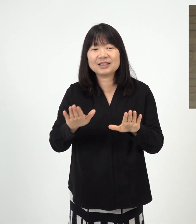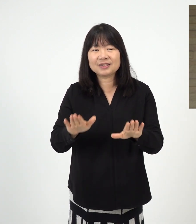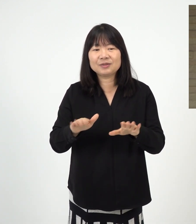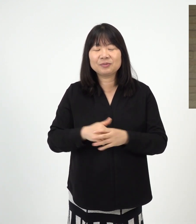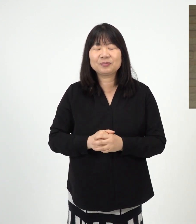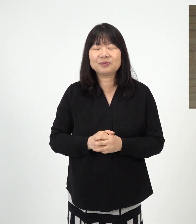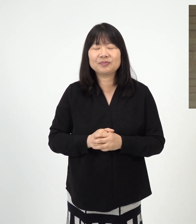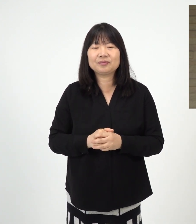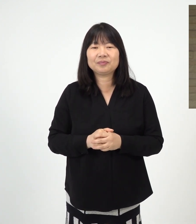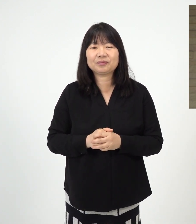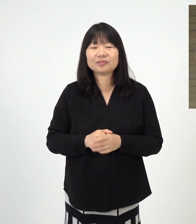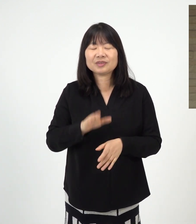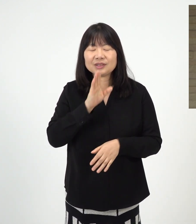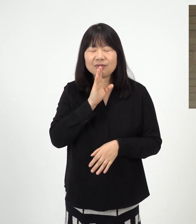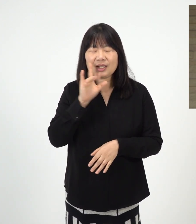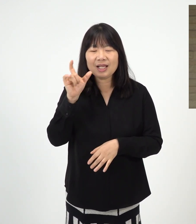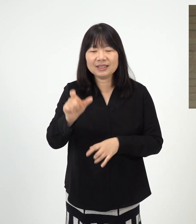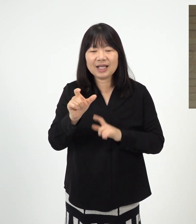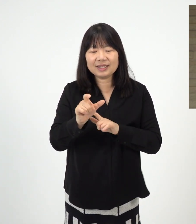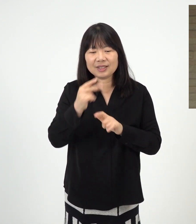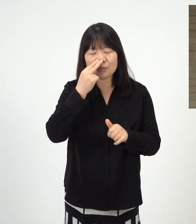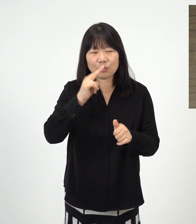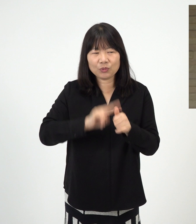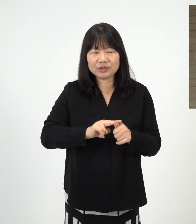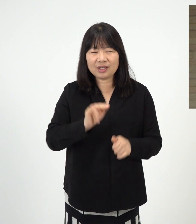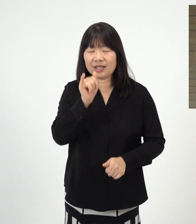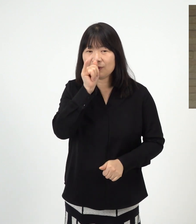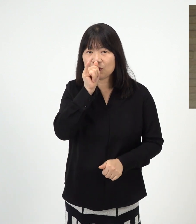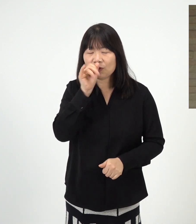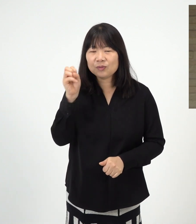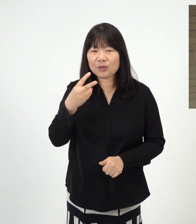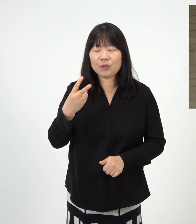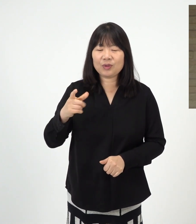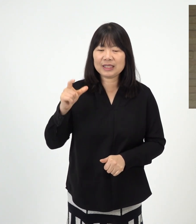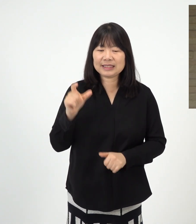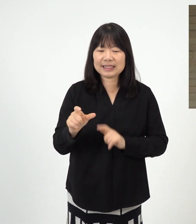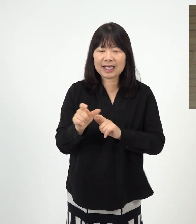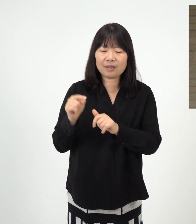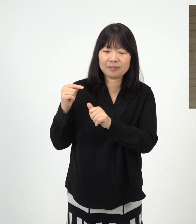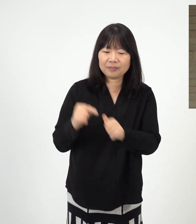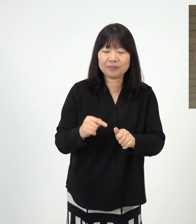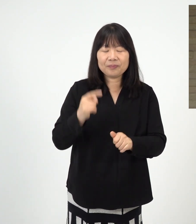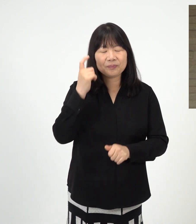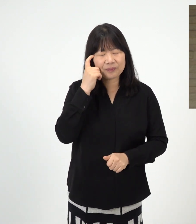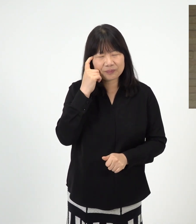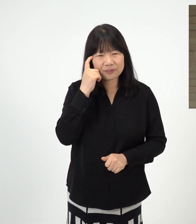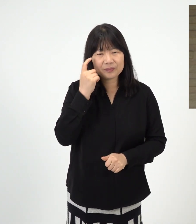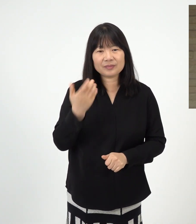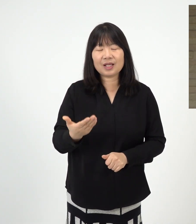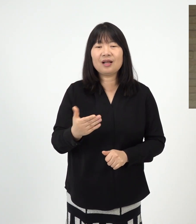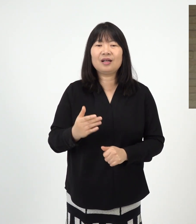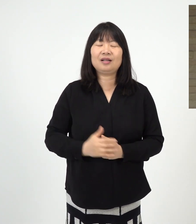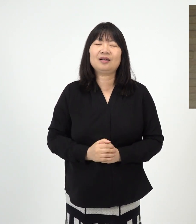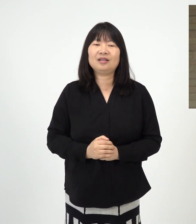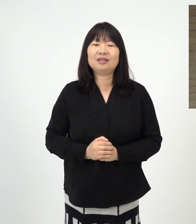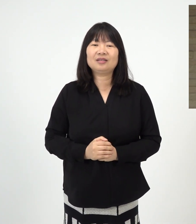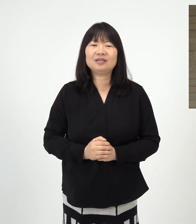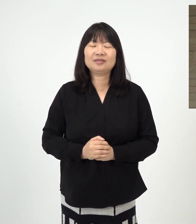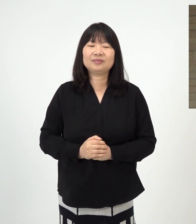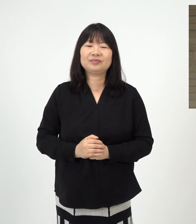이게 얼마나 강력한 도전이고 강력한 명령인가 하면